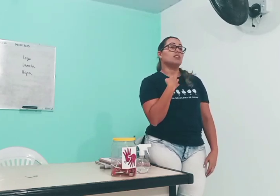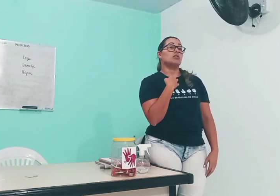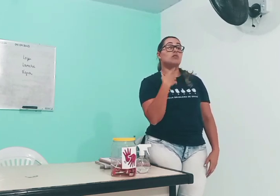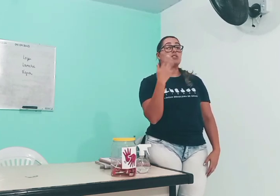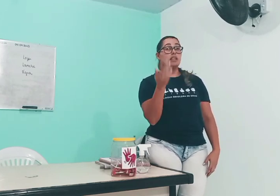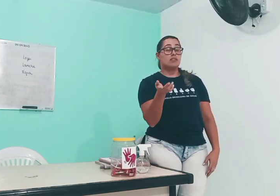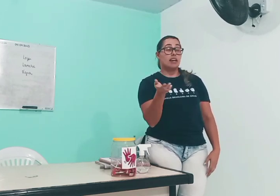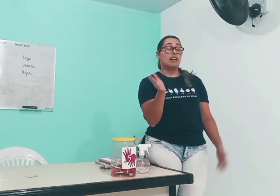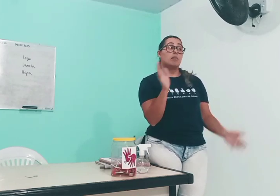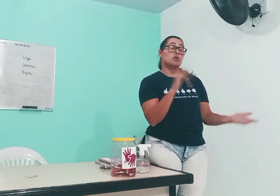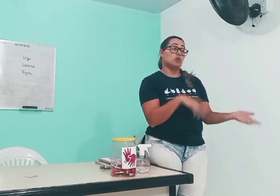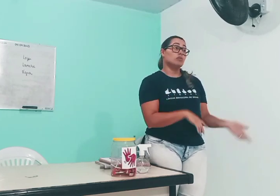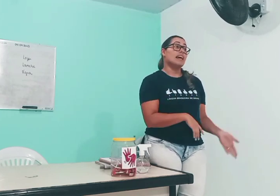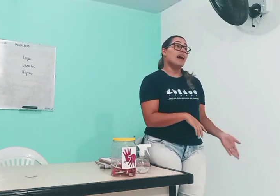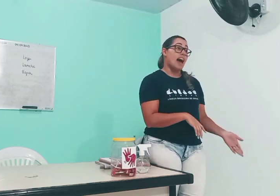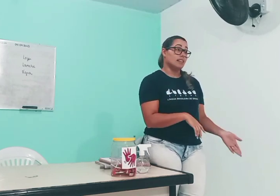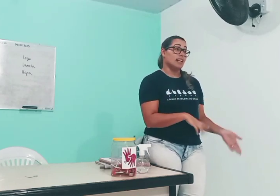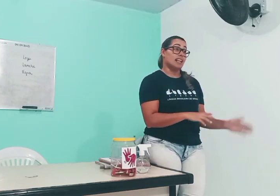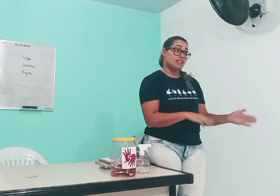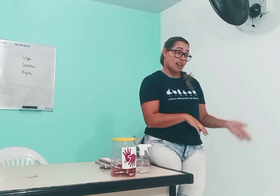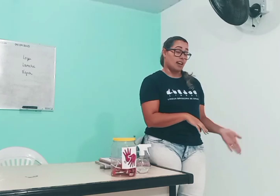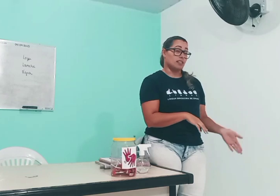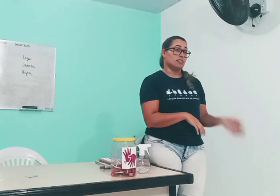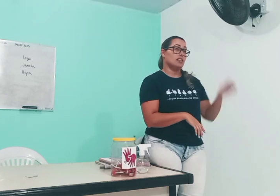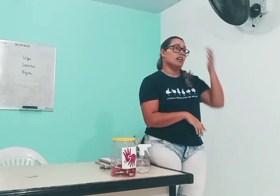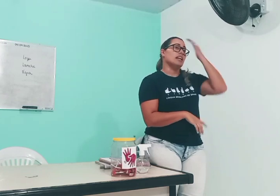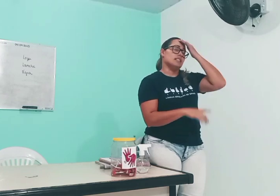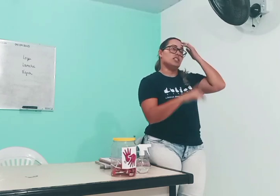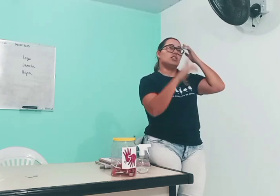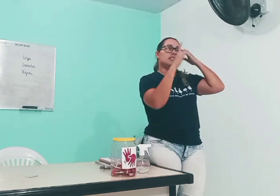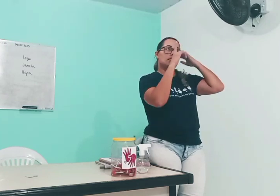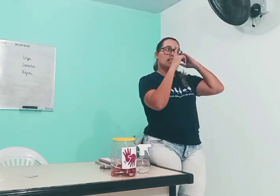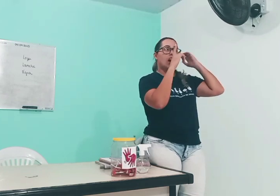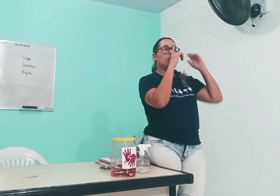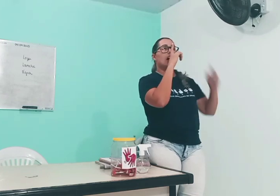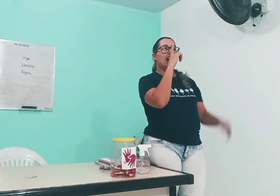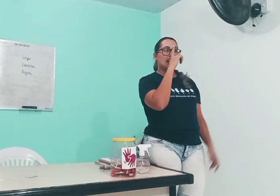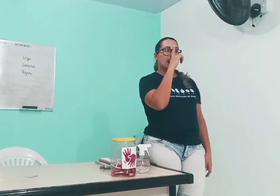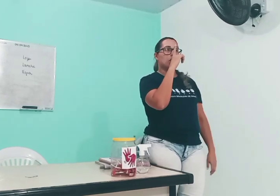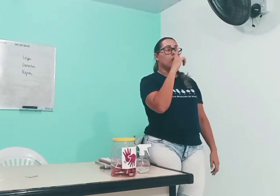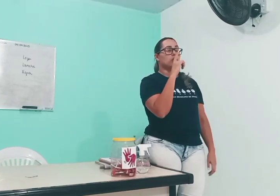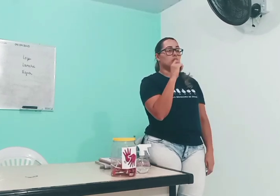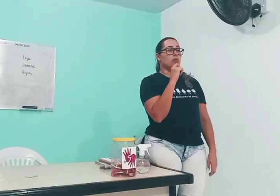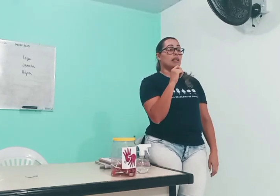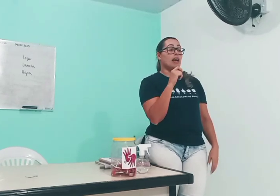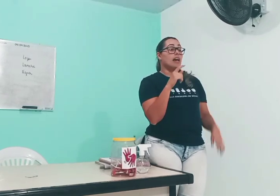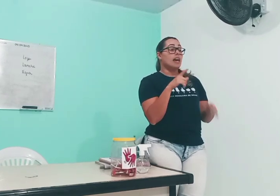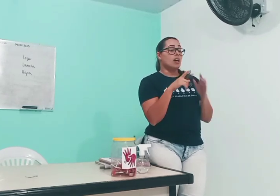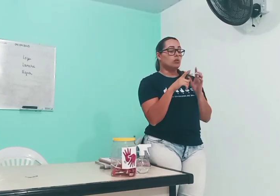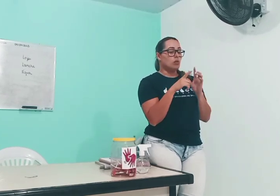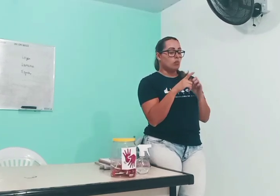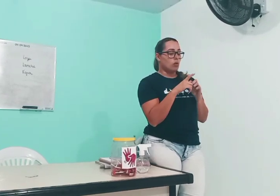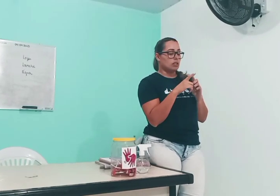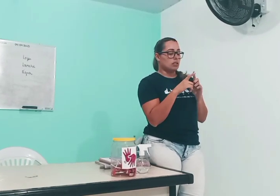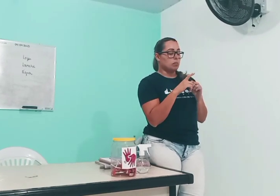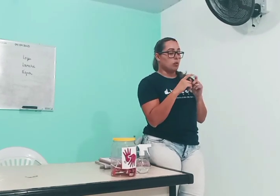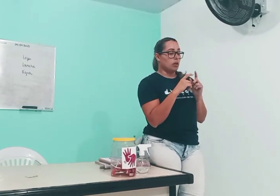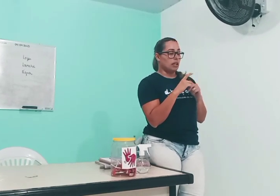se vocês verem, a pessoa não está errada, está certa. Existe esse sinal, aí morde o polegar. Eu não mordo assim, por